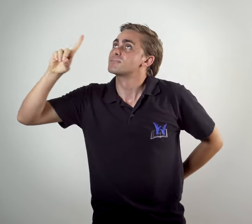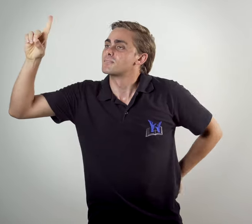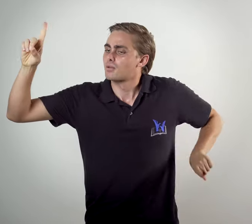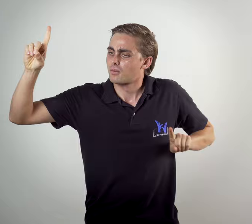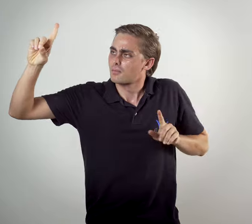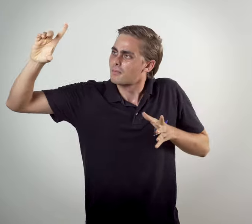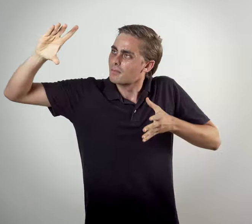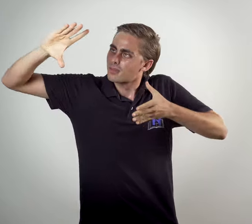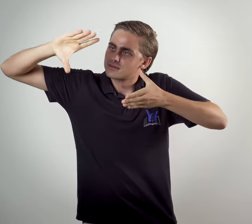segurar sua